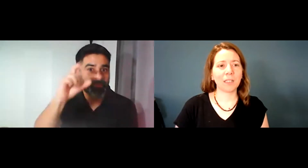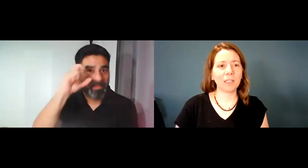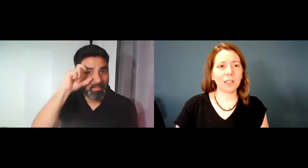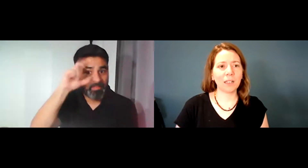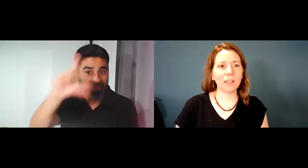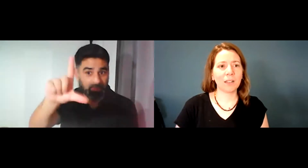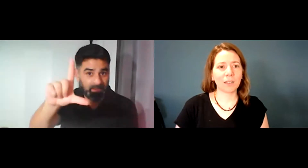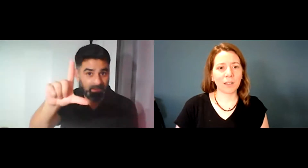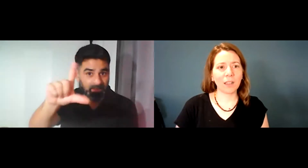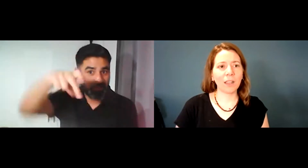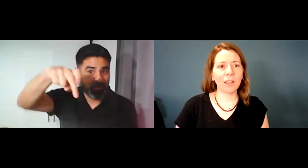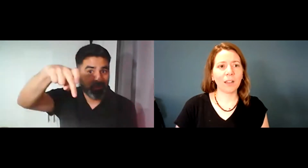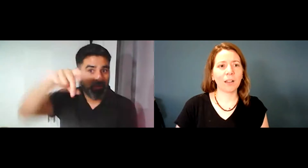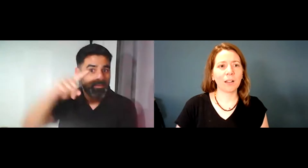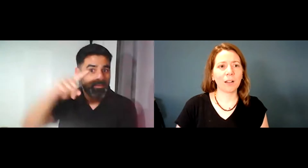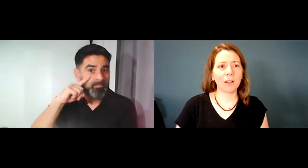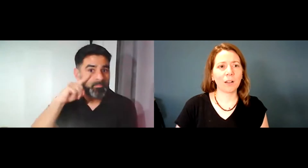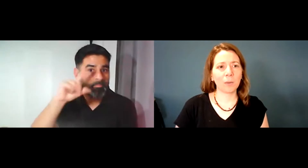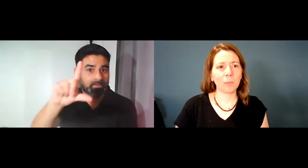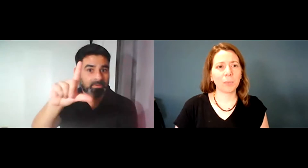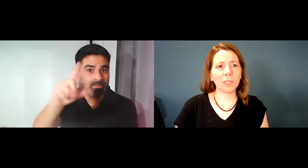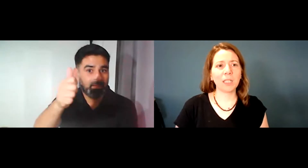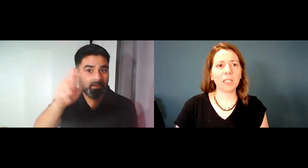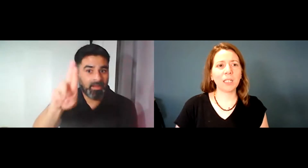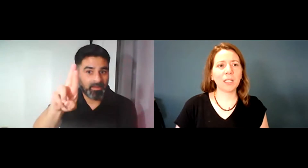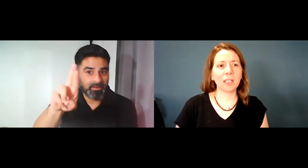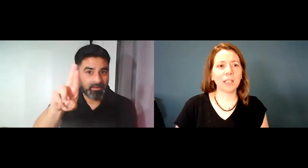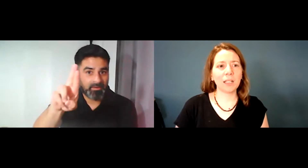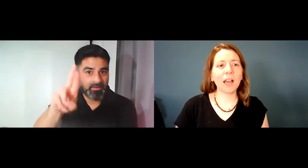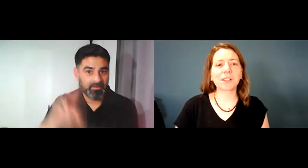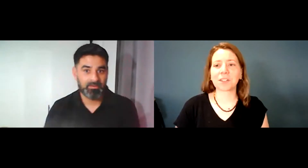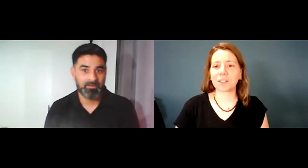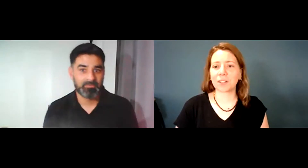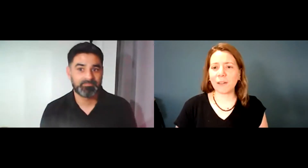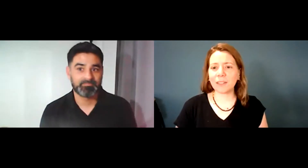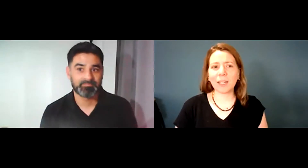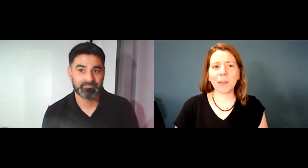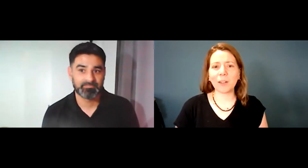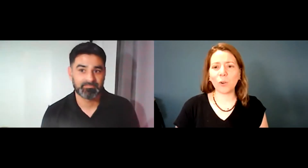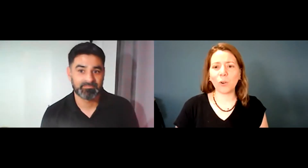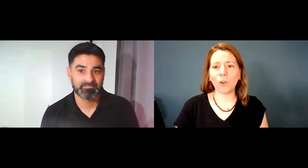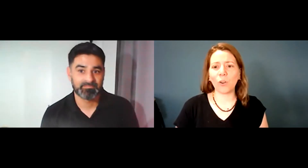Mía de Pilar. Pilar. ¡Levante la mano!